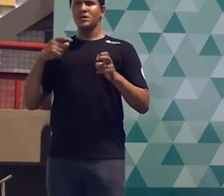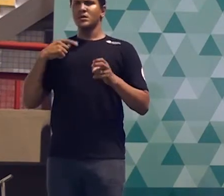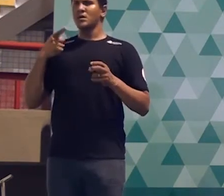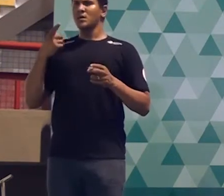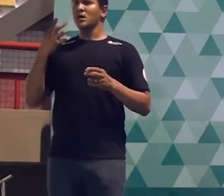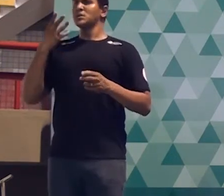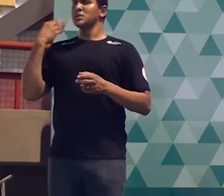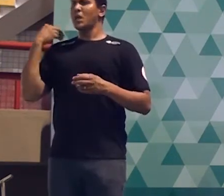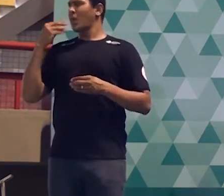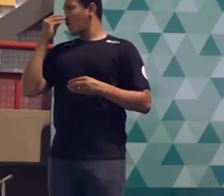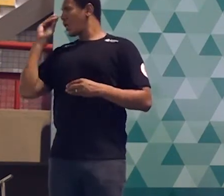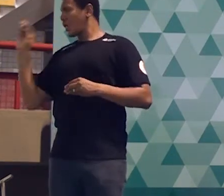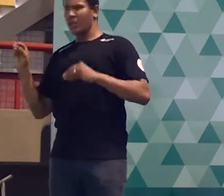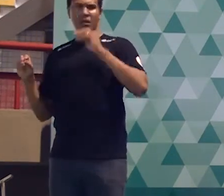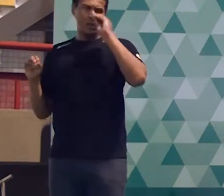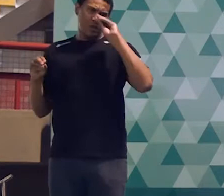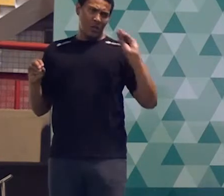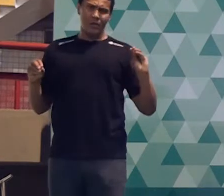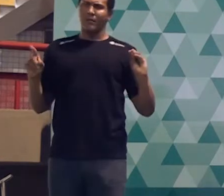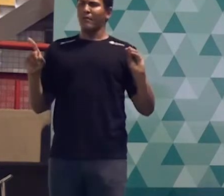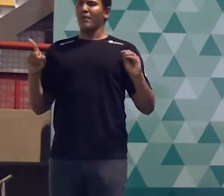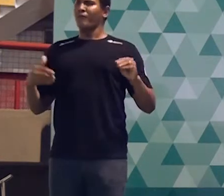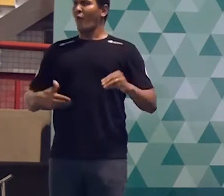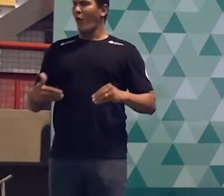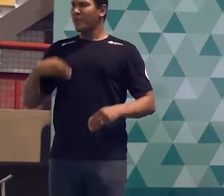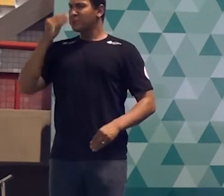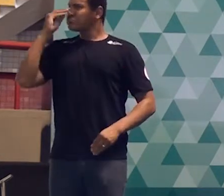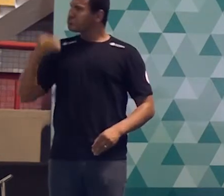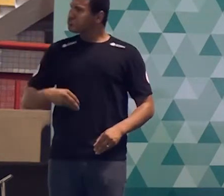vizinho, esqueça a fome, o cansaço,